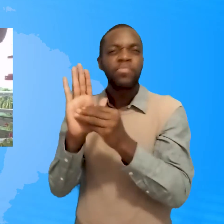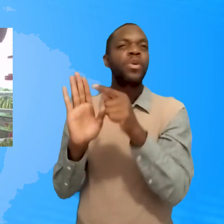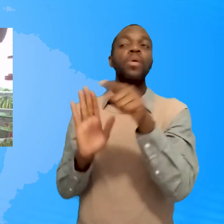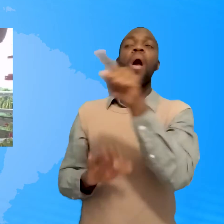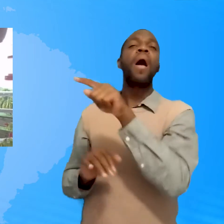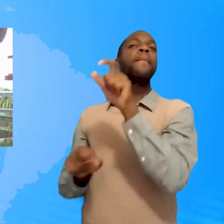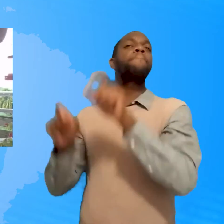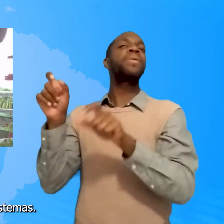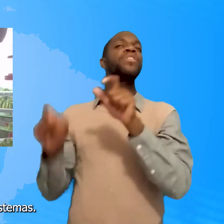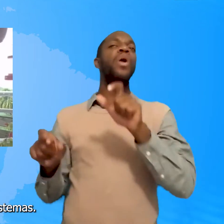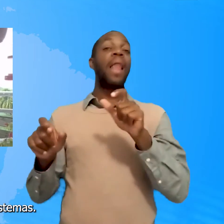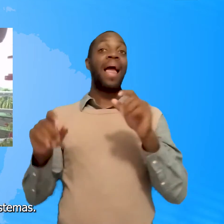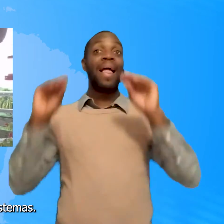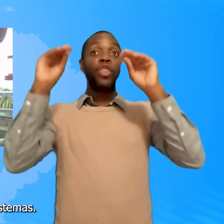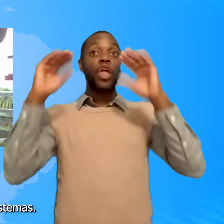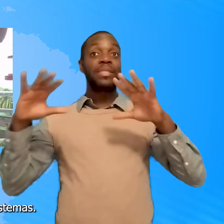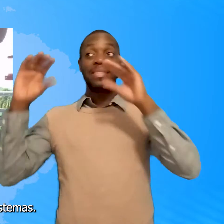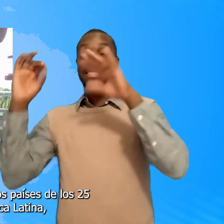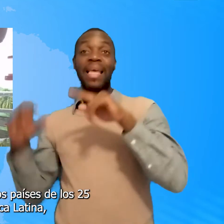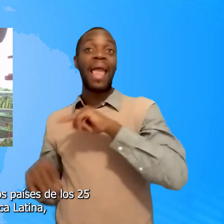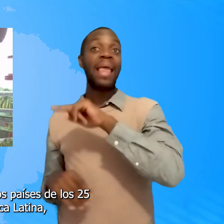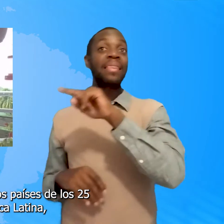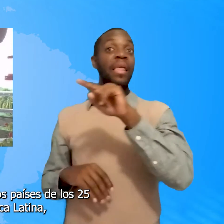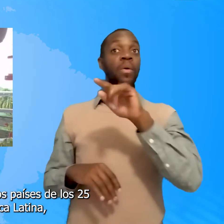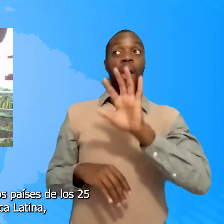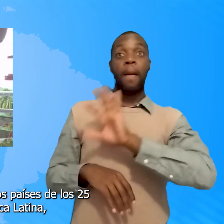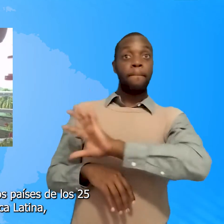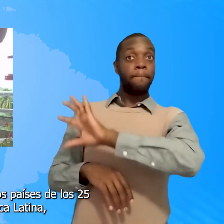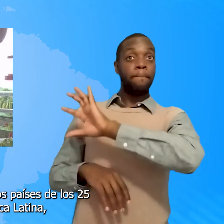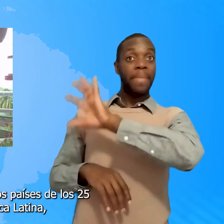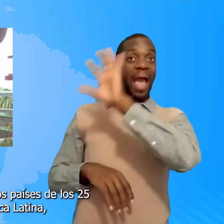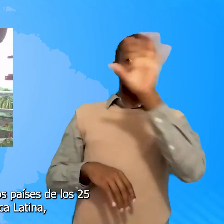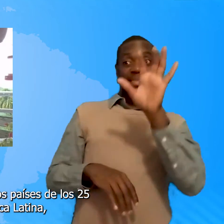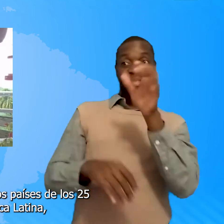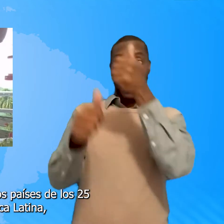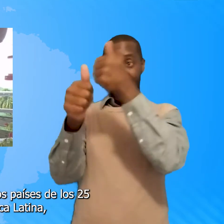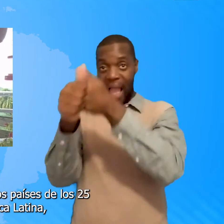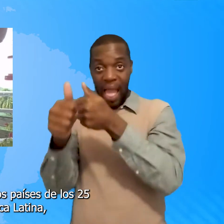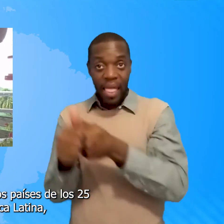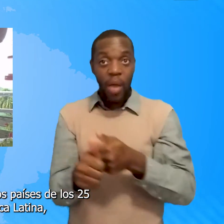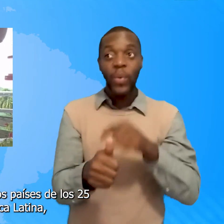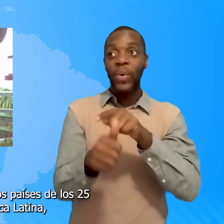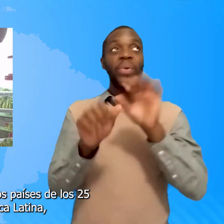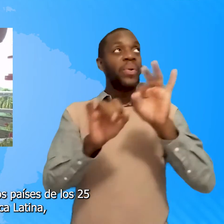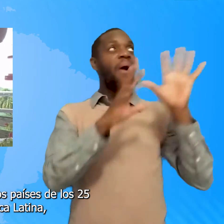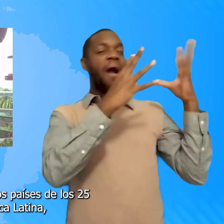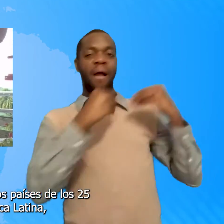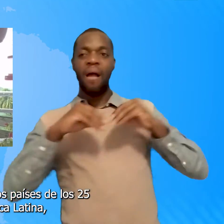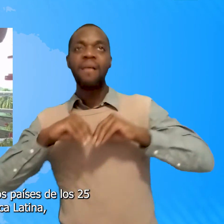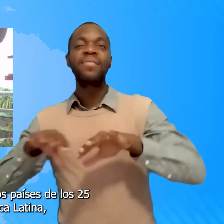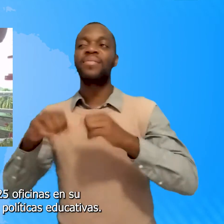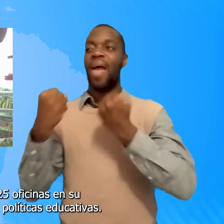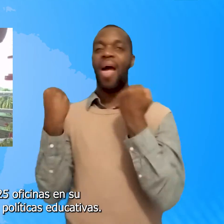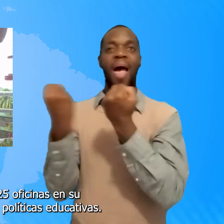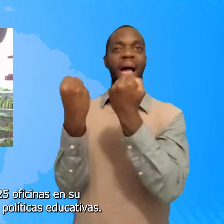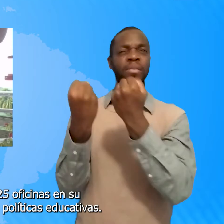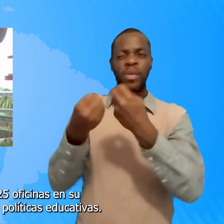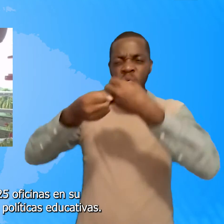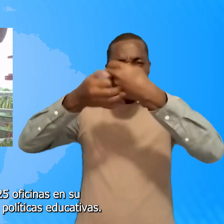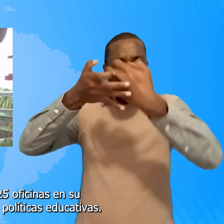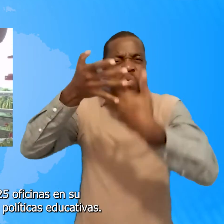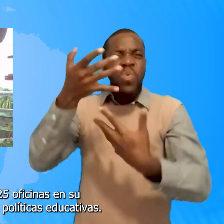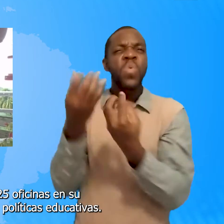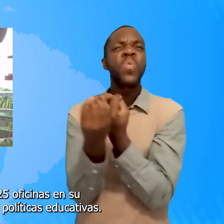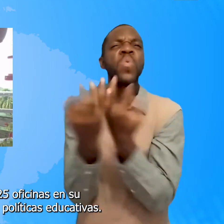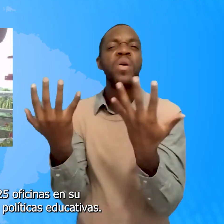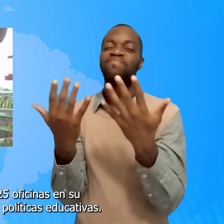país estos sistemas. Muchos de nuestros países, de los 25 en América Latina y el Caribe, las